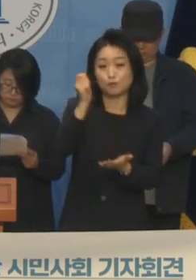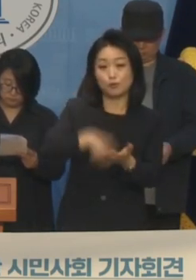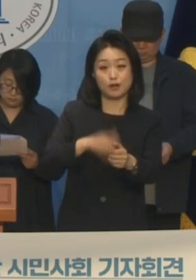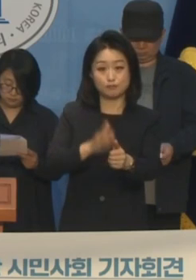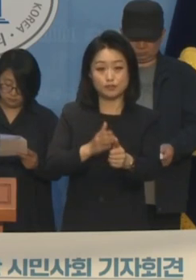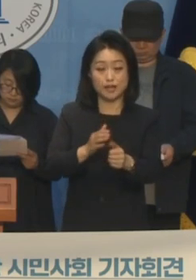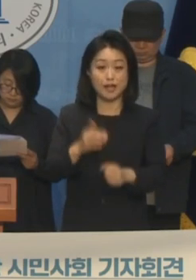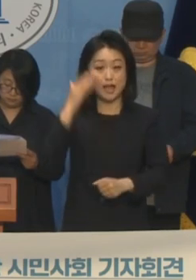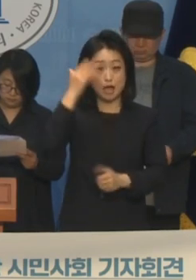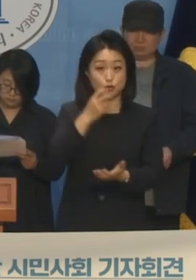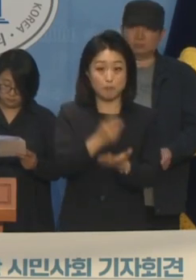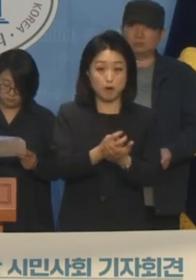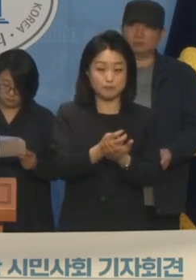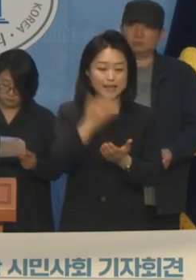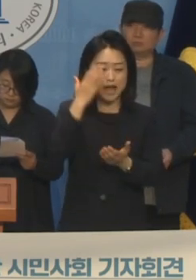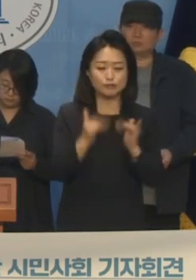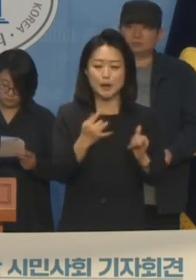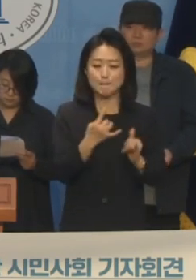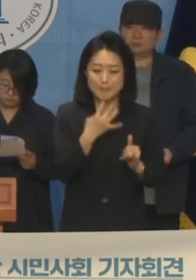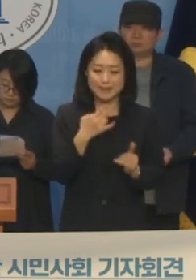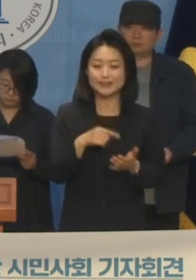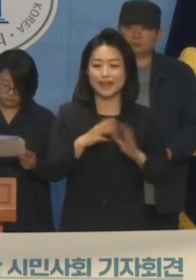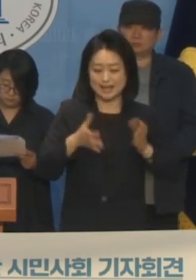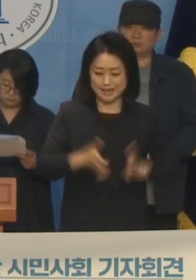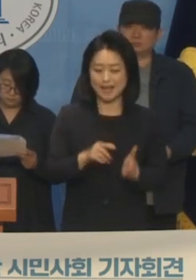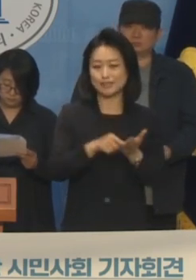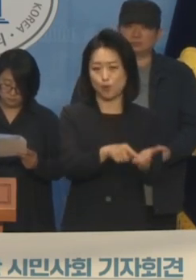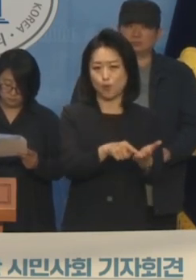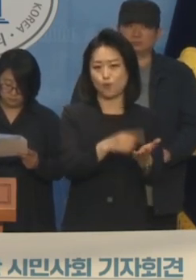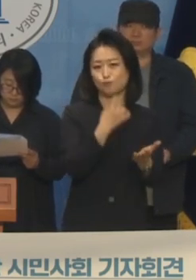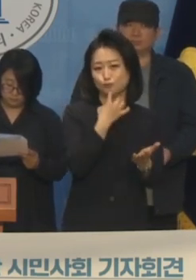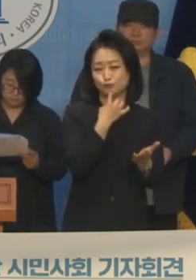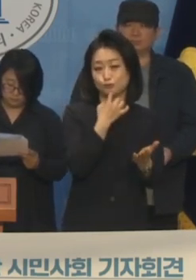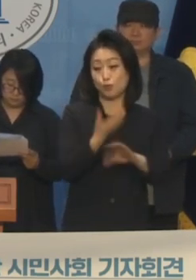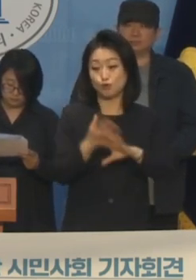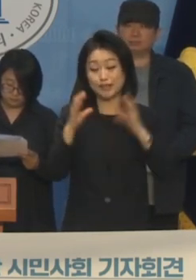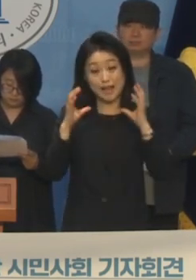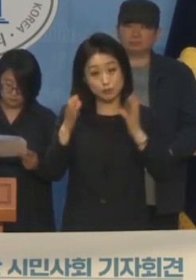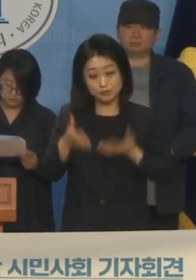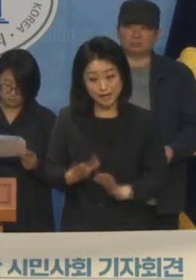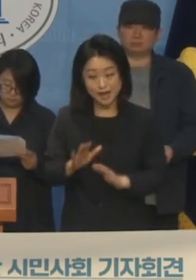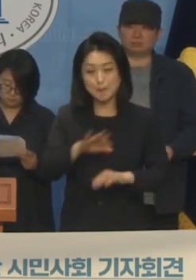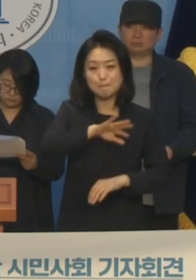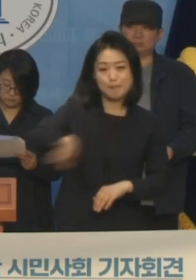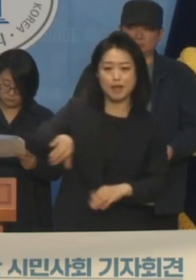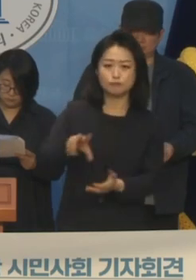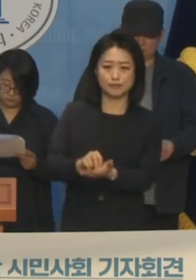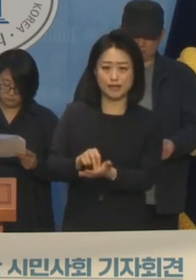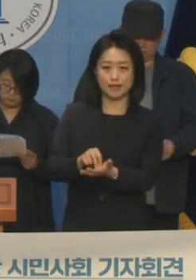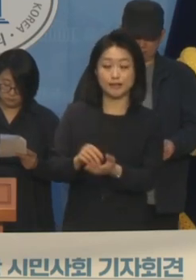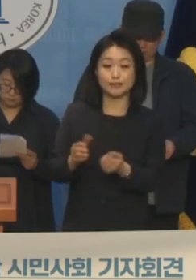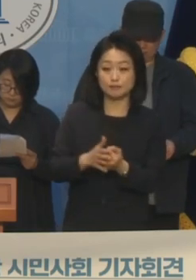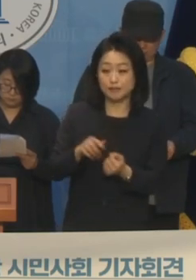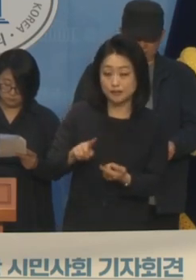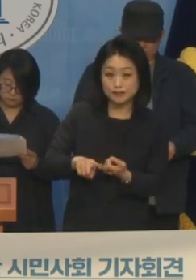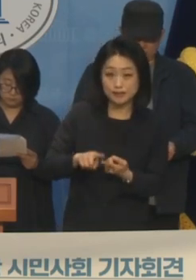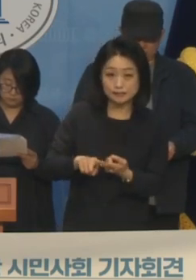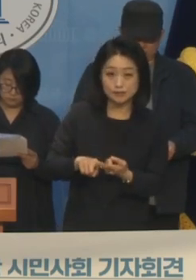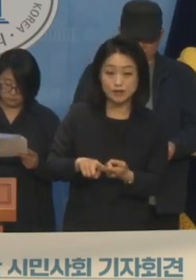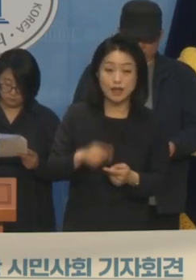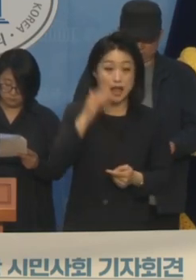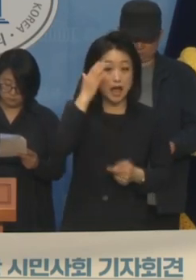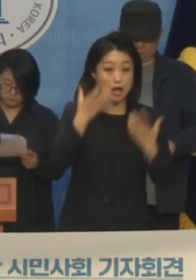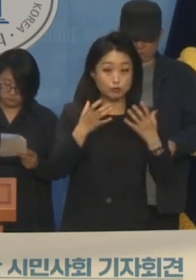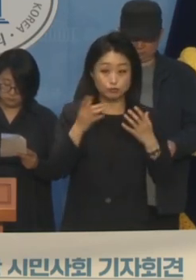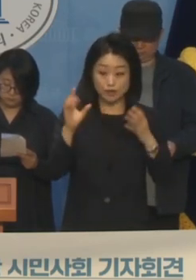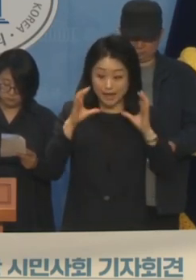지금까지도 대한민국 국적자에 대한 출생신고와 등록만 규정하여 외국인 아동들을 배제하고 있다. 따라서 대한민국은